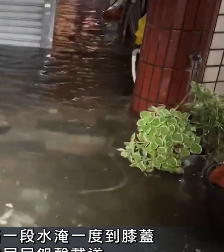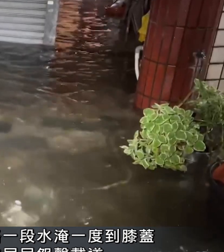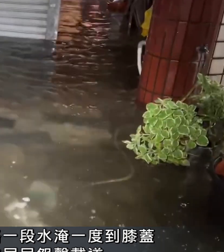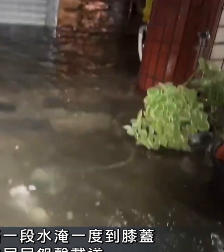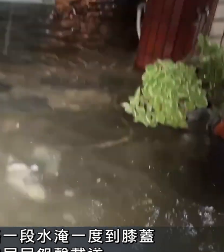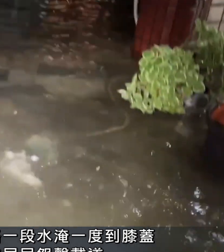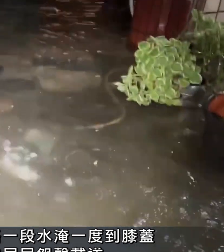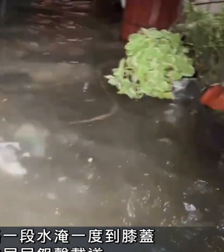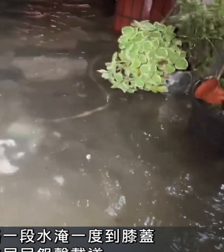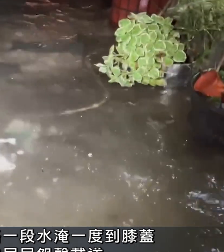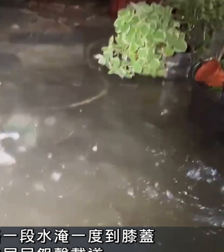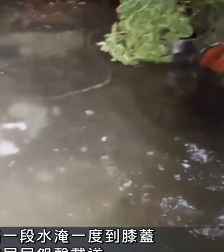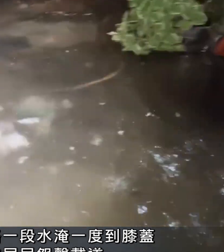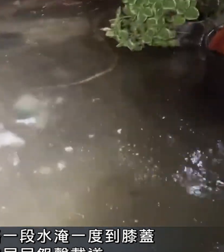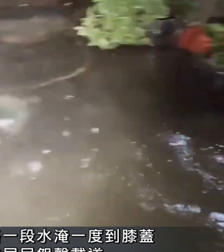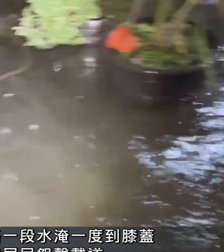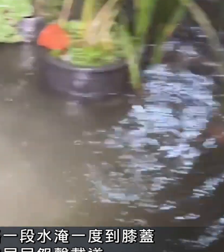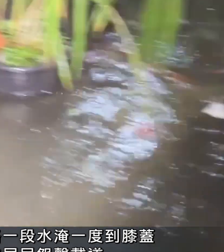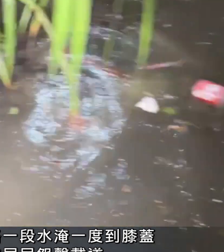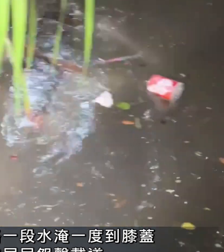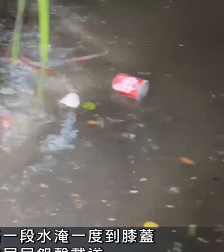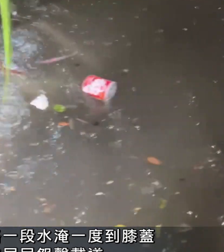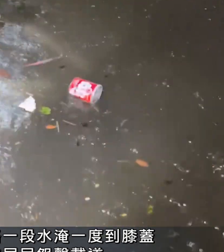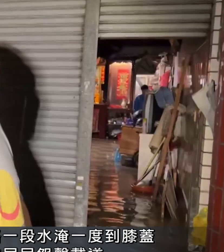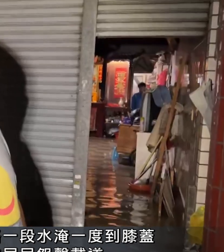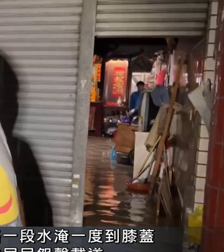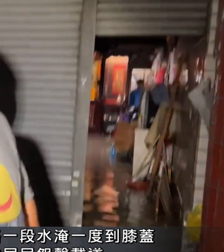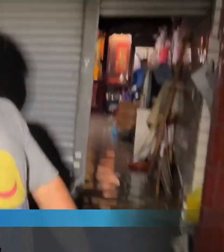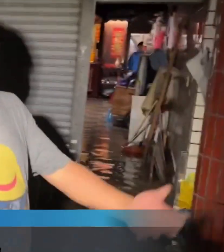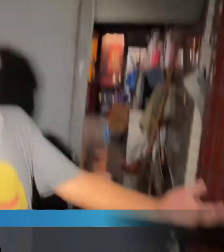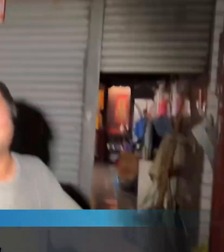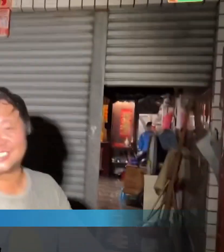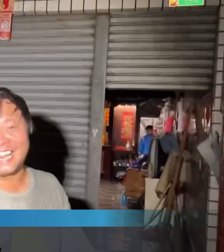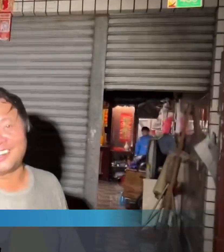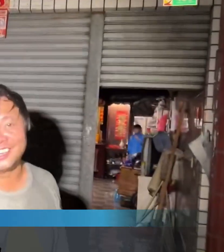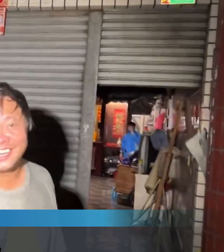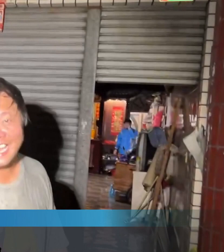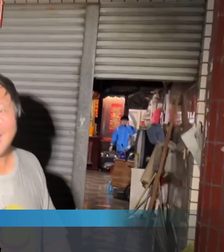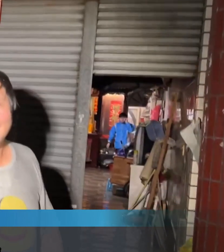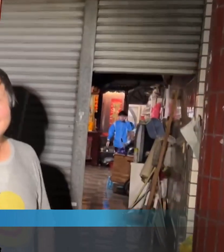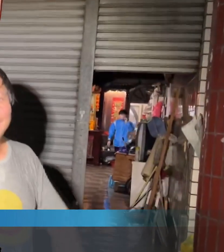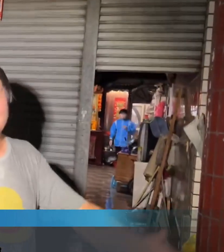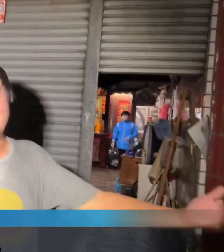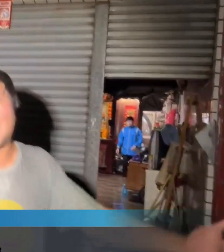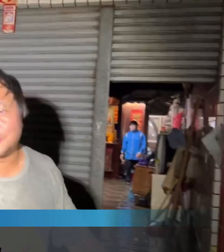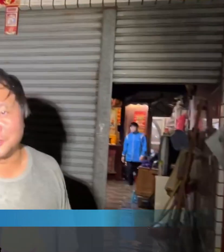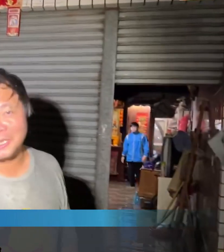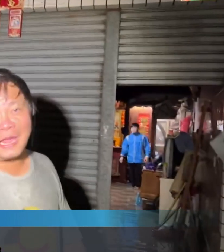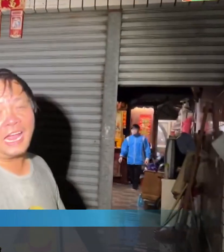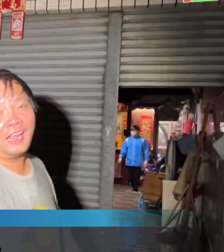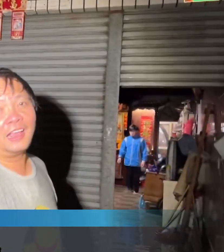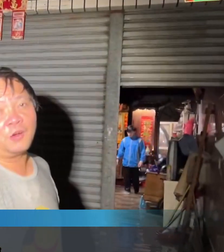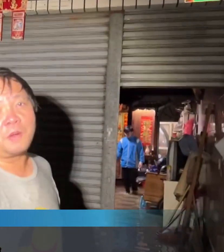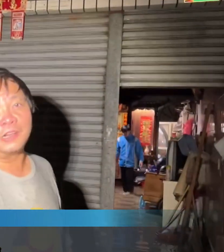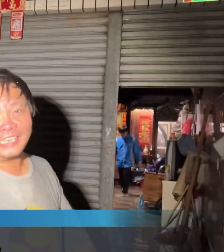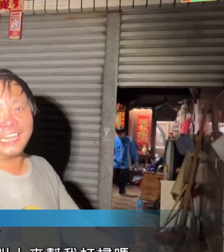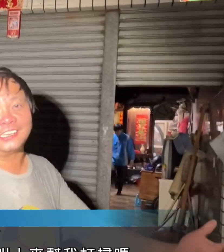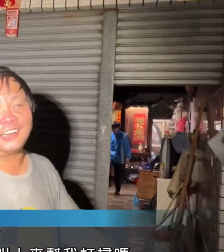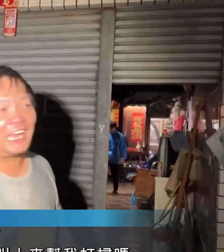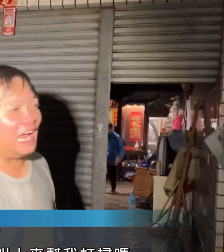天已经淹了3次，居民怨声载道。 影响上三路淹啊！政府要搞处理吗？我问你安就好啦，政